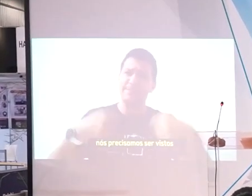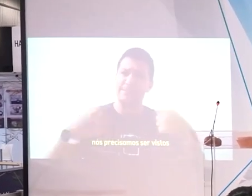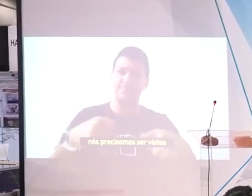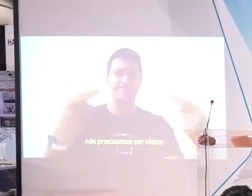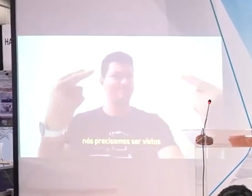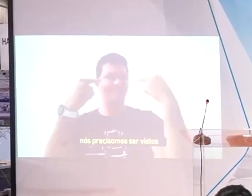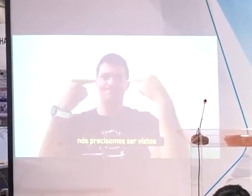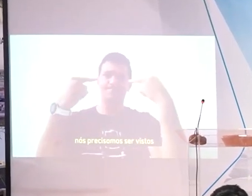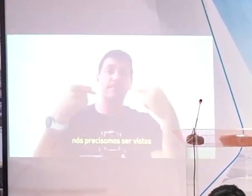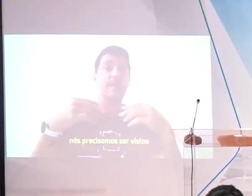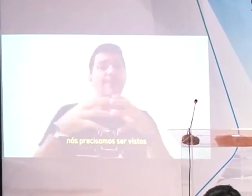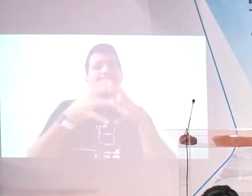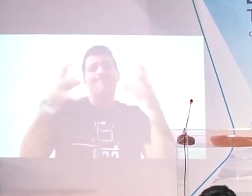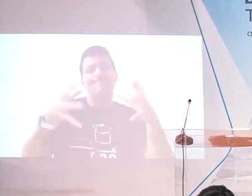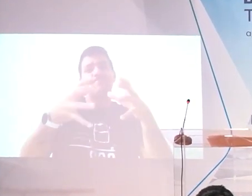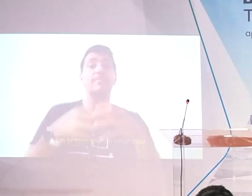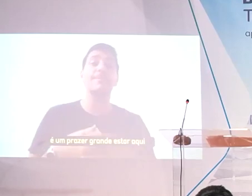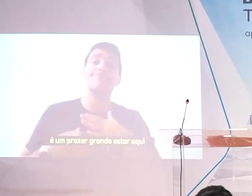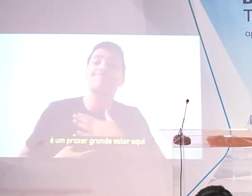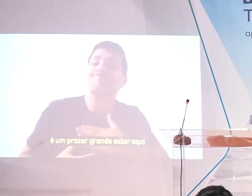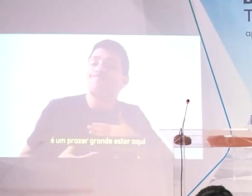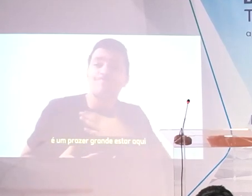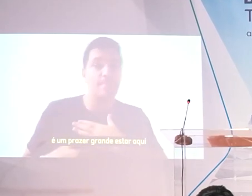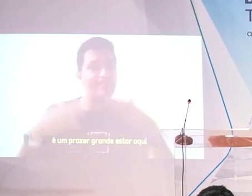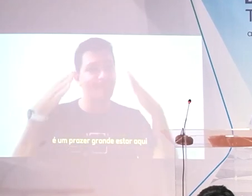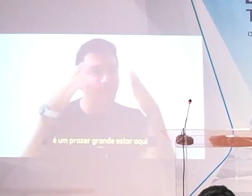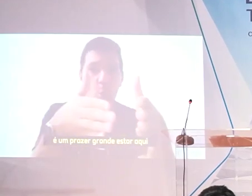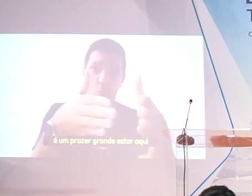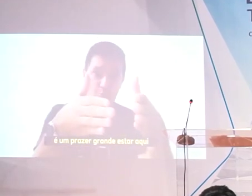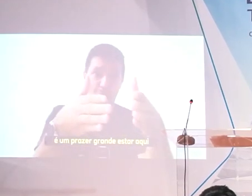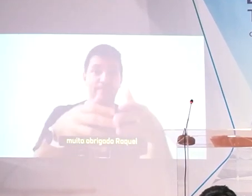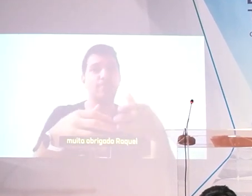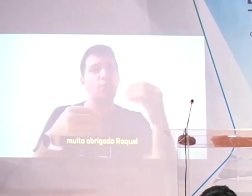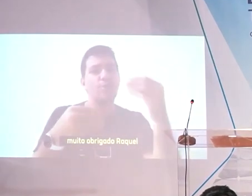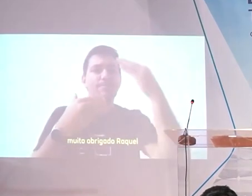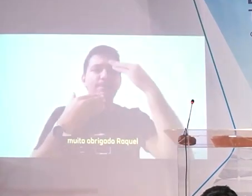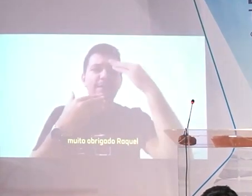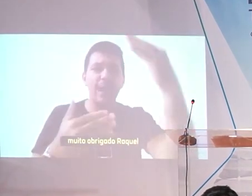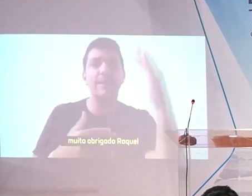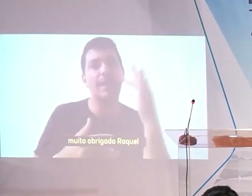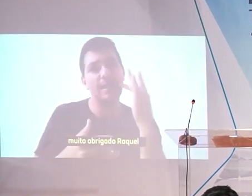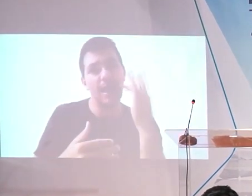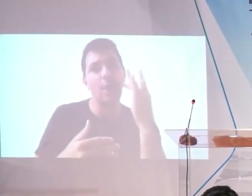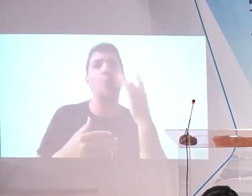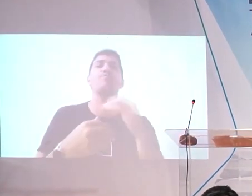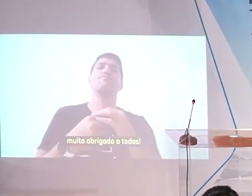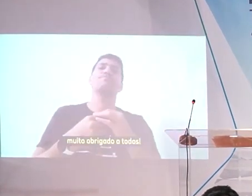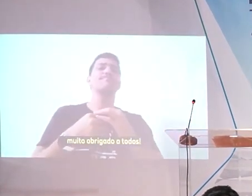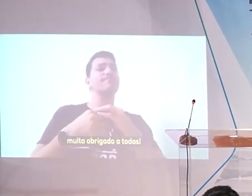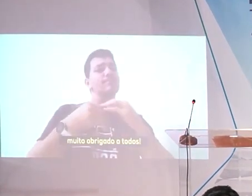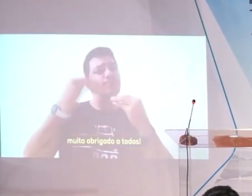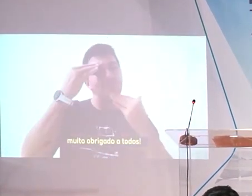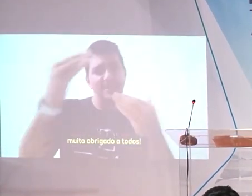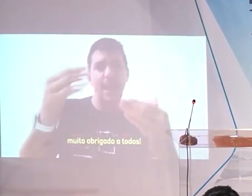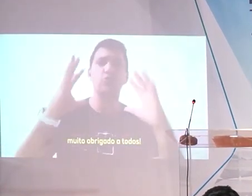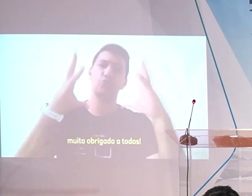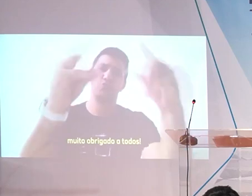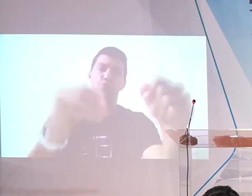Nós precisamos ser vistos. É um prazer grande estar aqui hoje. Muito obrigada, Raquel. Muito obrigada a todos.